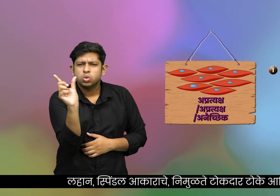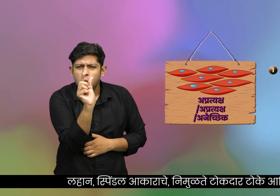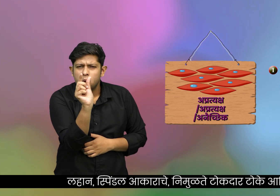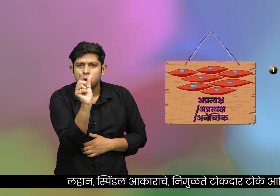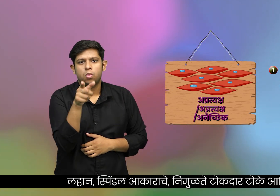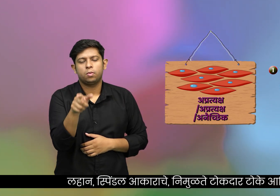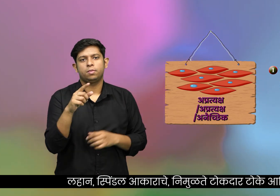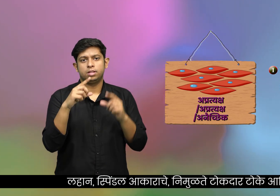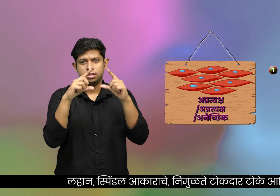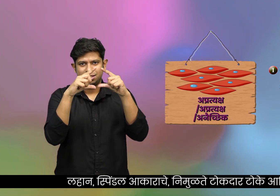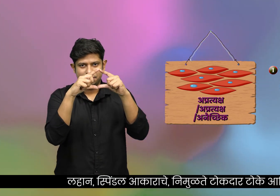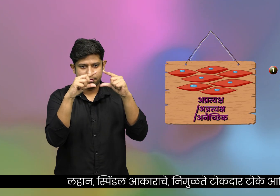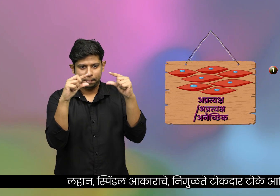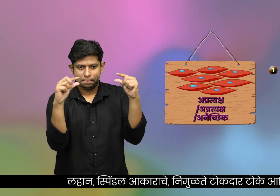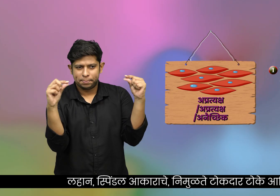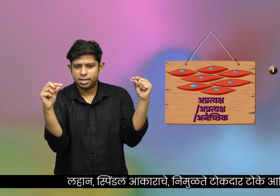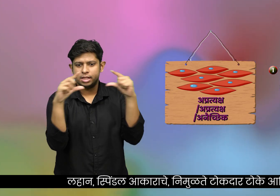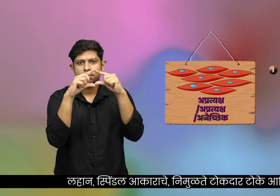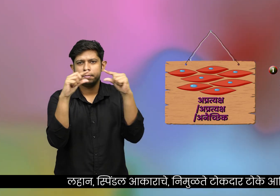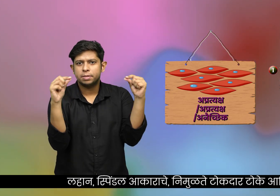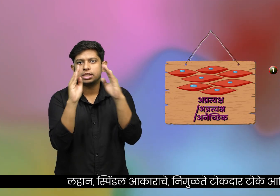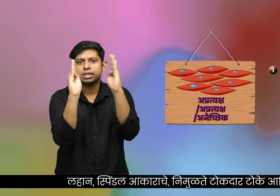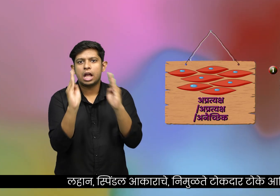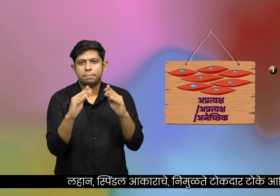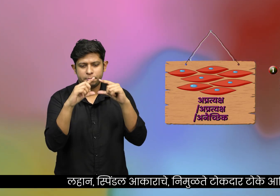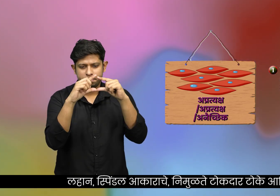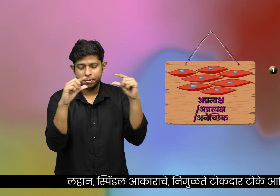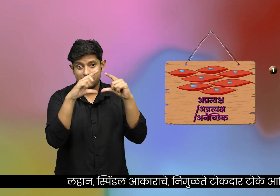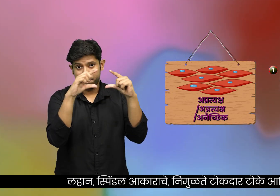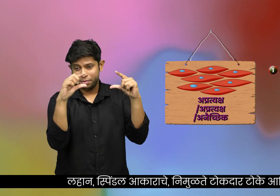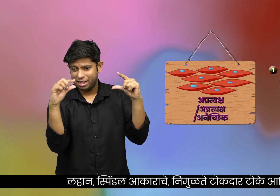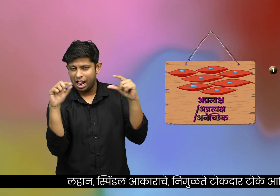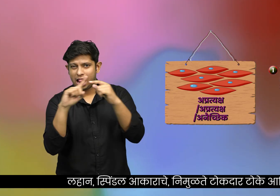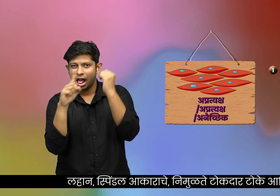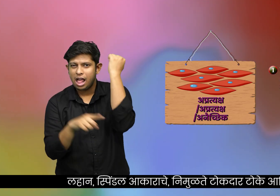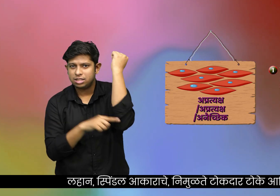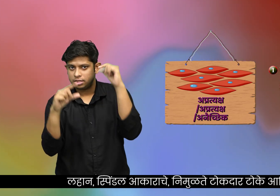पहिली, लहान स्पिंडल आकाराचे निमुळते टोकदार टोके आणि पातळ.